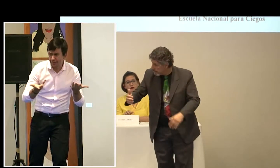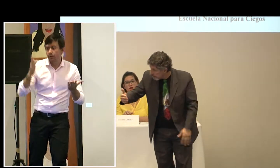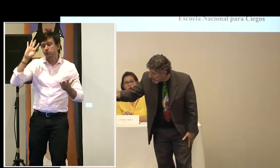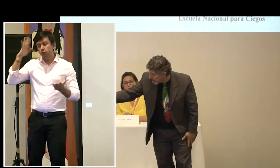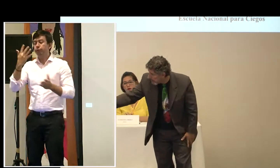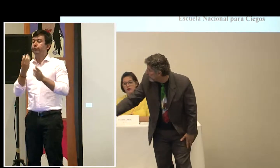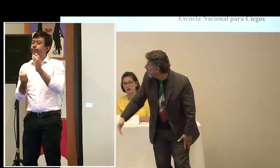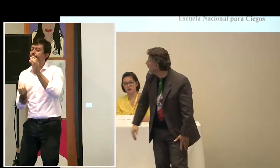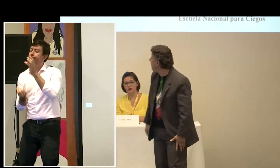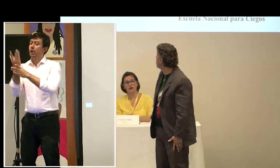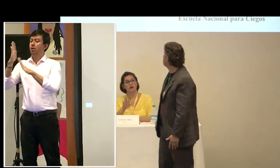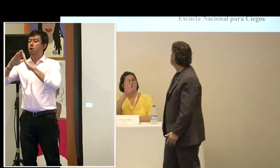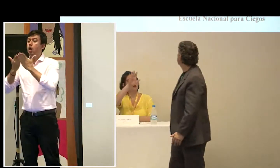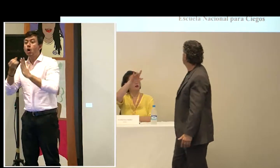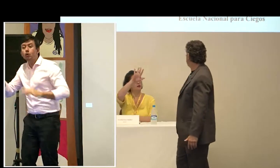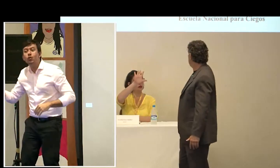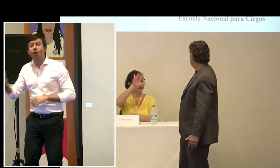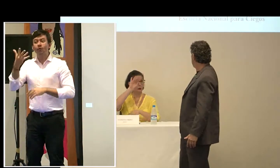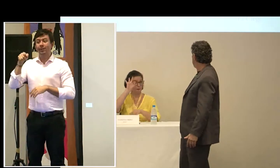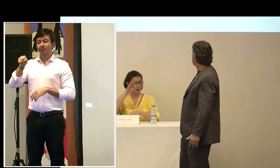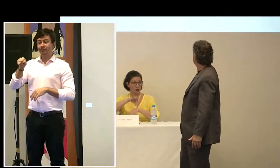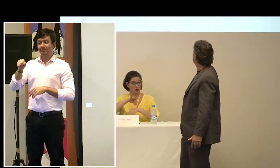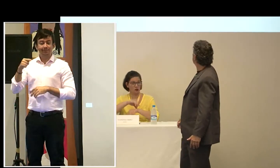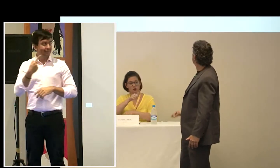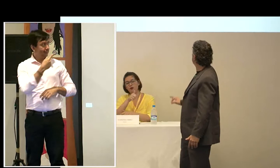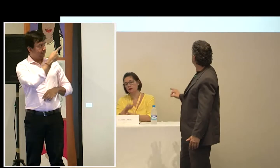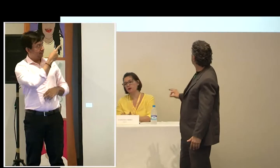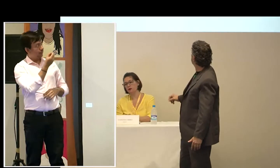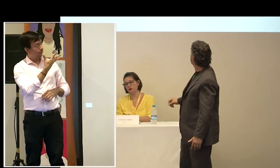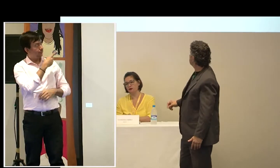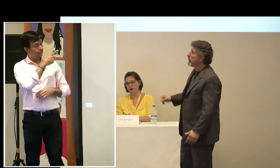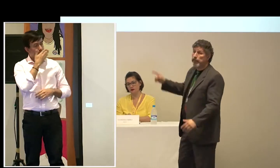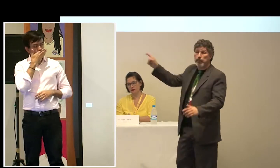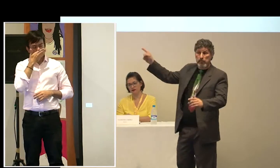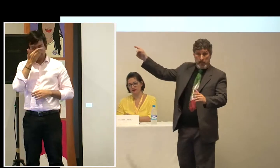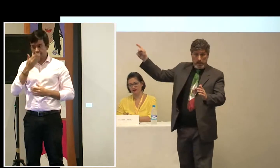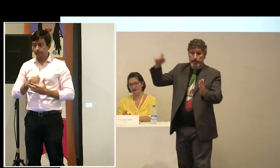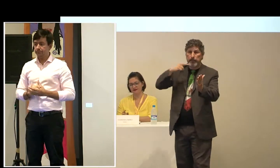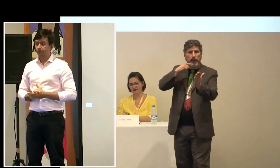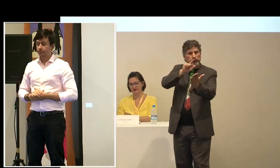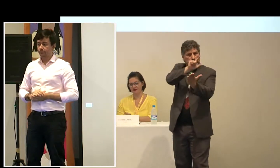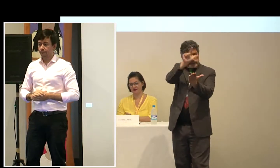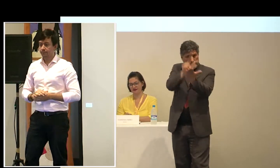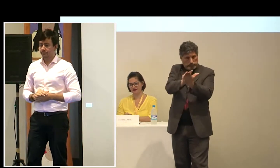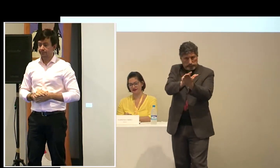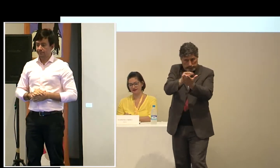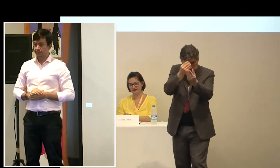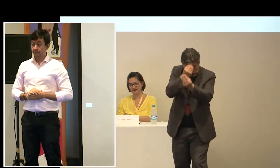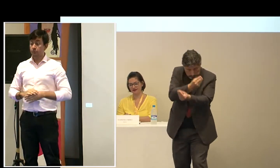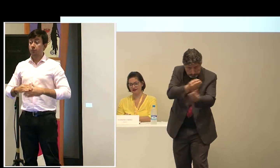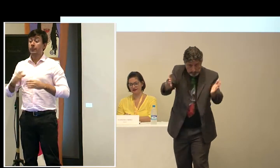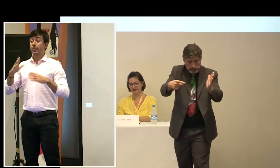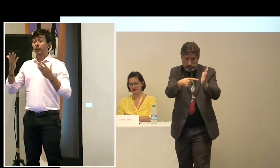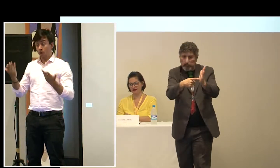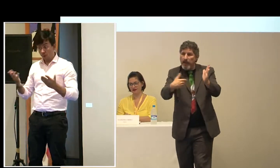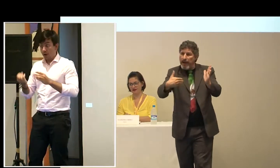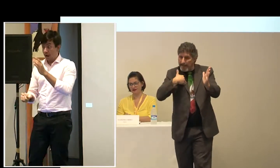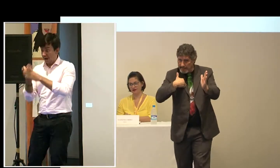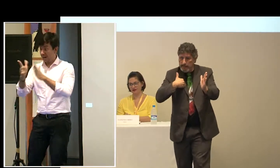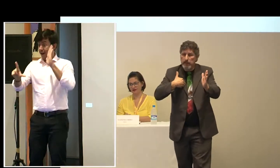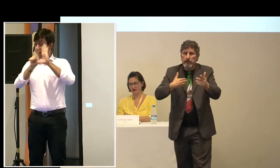mas os surdos estão na Escola de Cegos? E aí ele então criou novamente uma escola para surdos, que é essa que está no